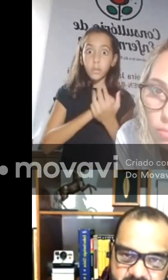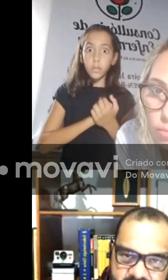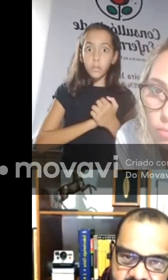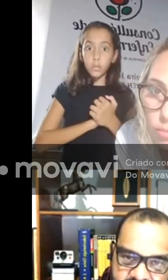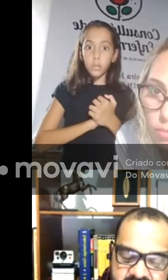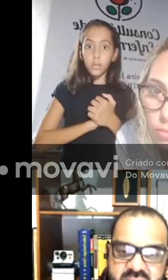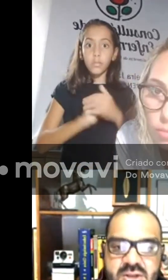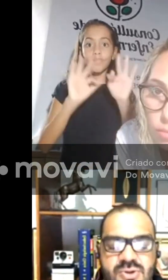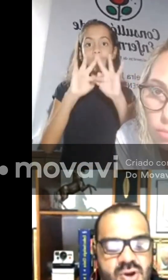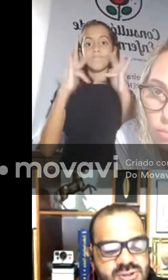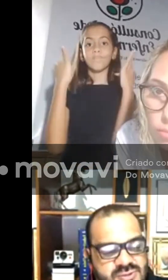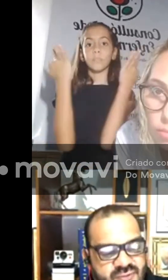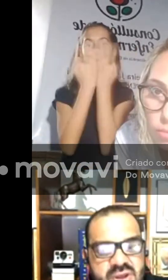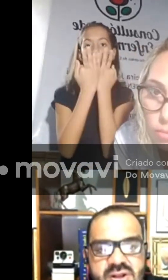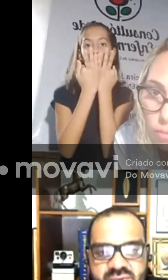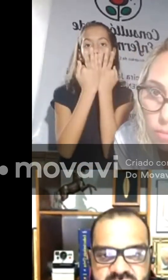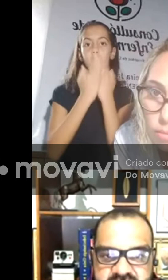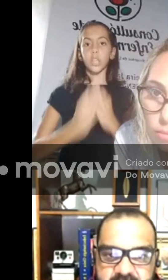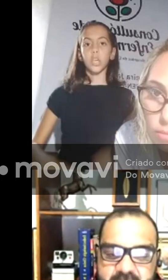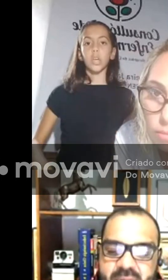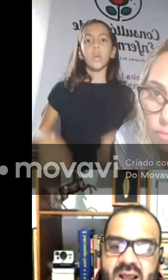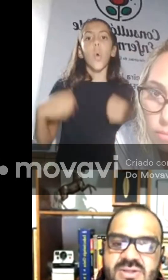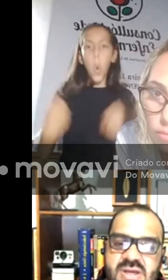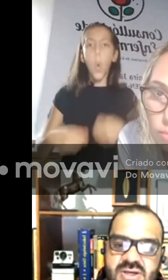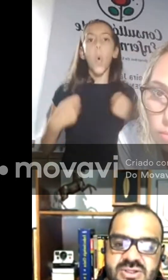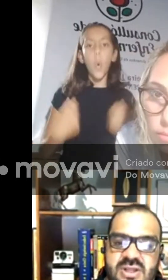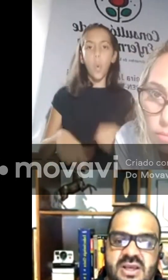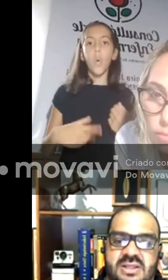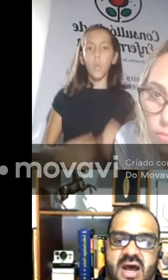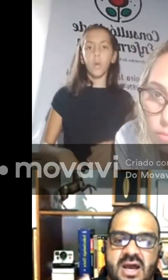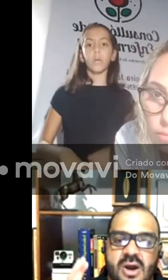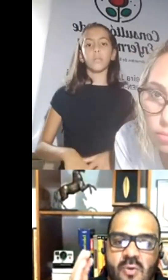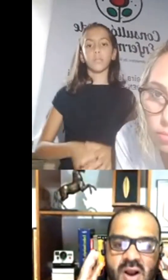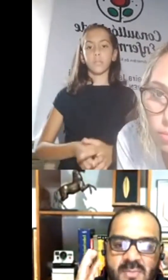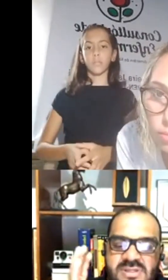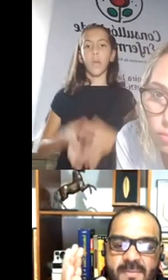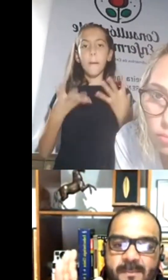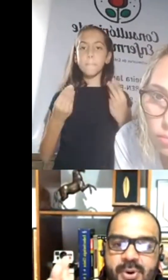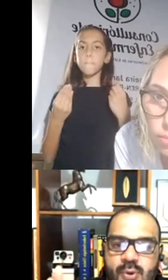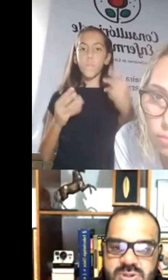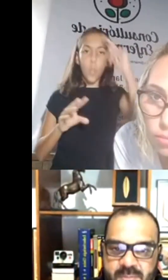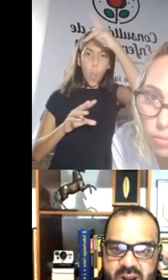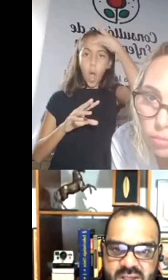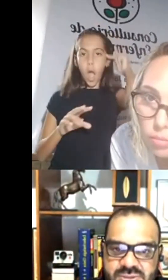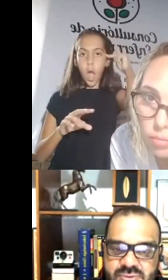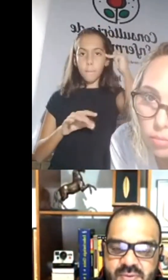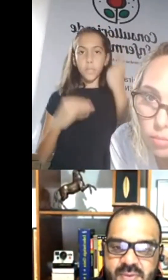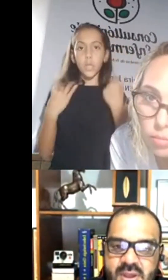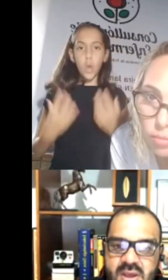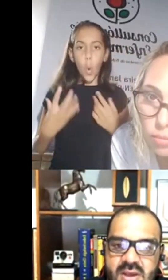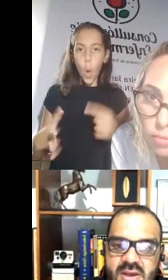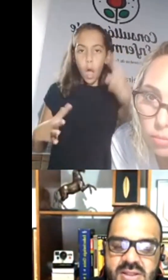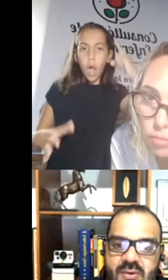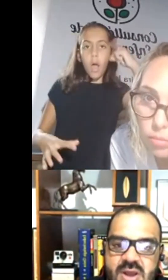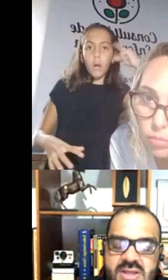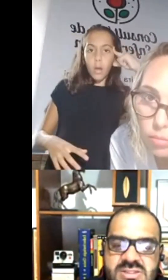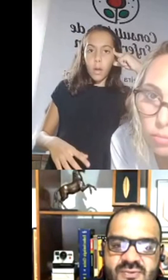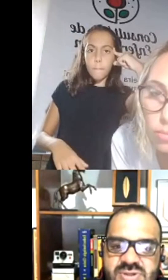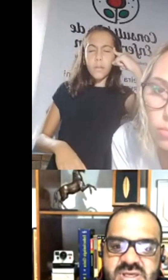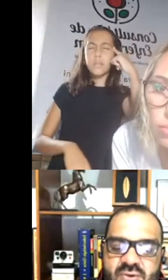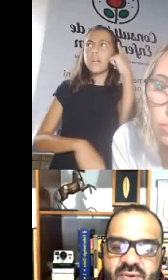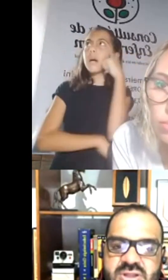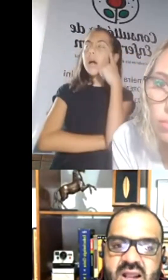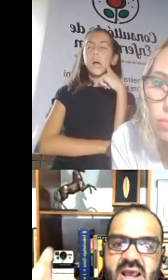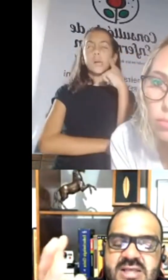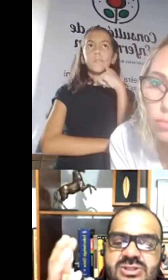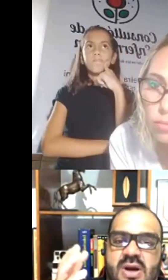estar preparada, nossos filhos vão ter que estar preparados e a gente tem que estar com a cabeça pronta para isso. Então, se você